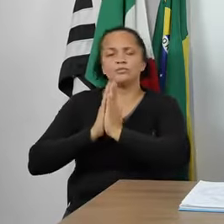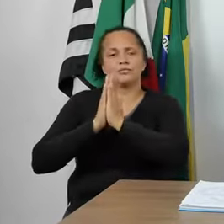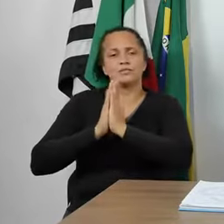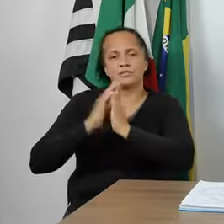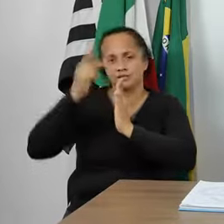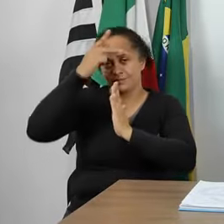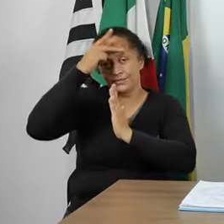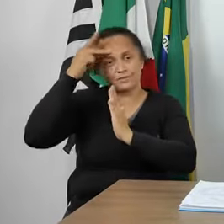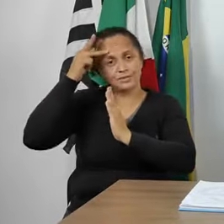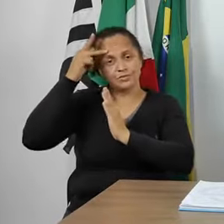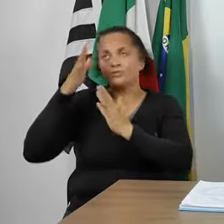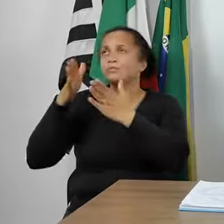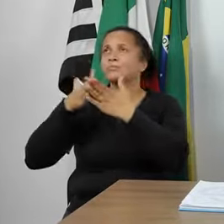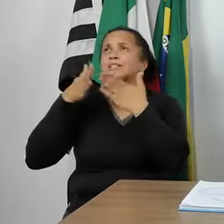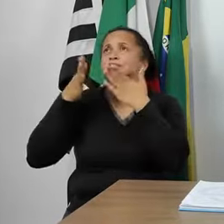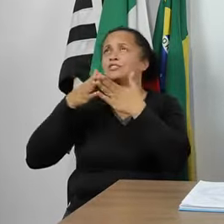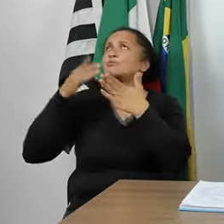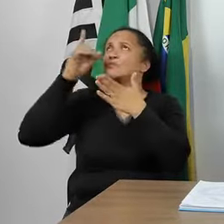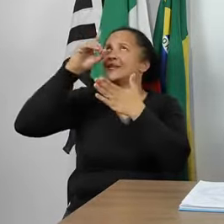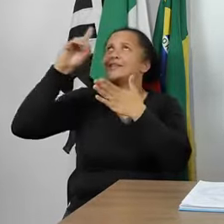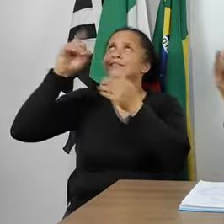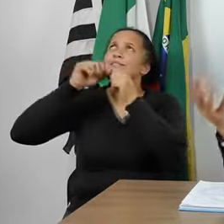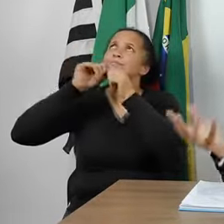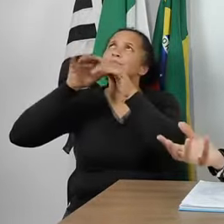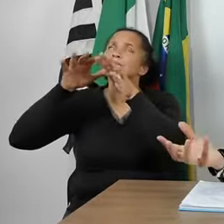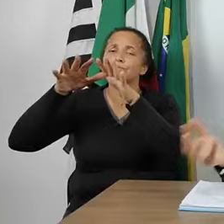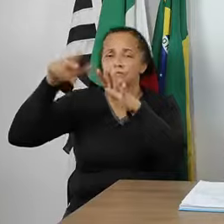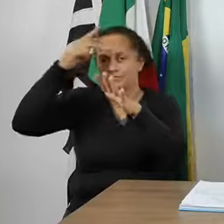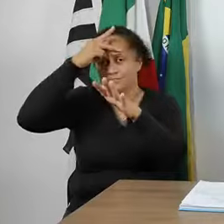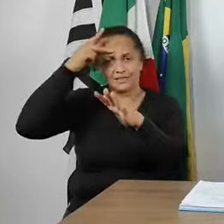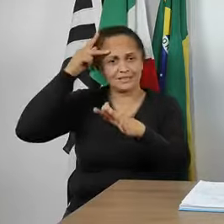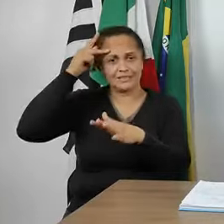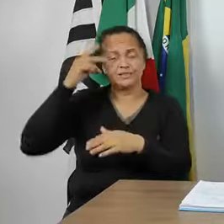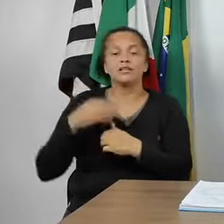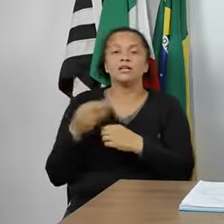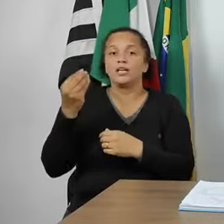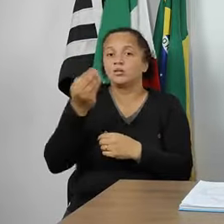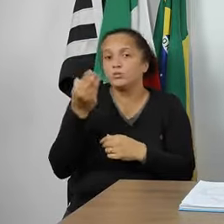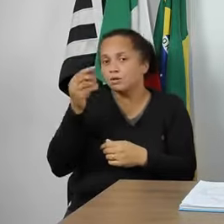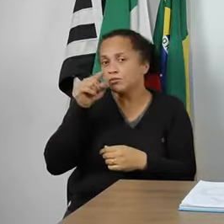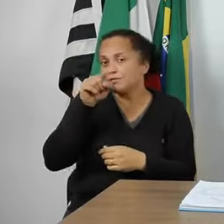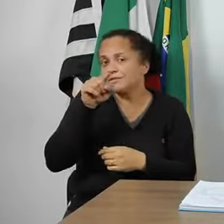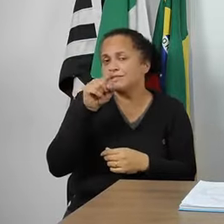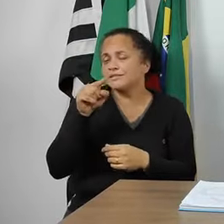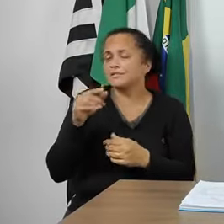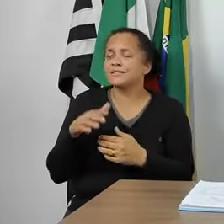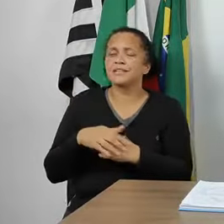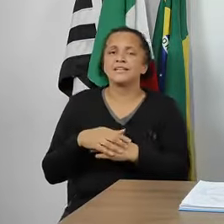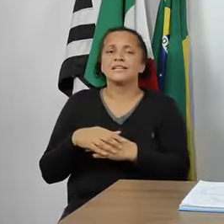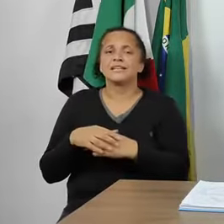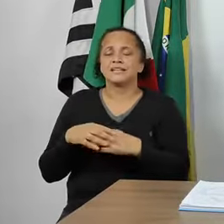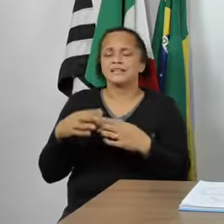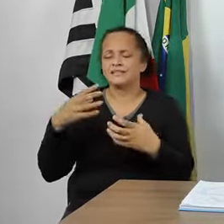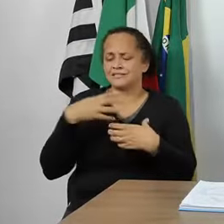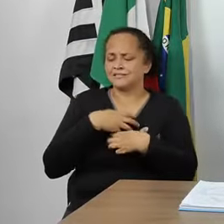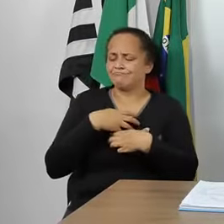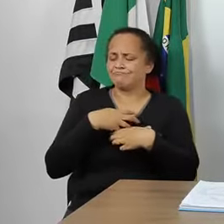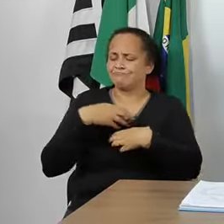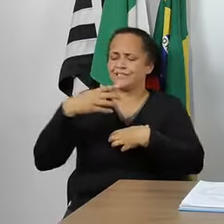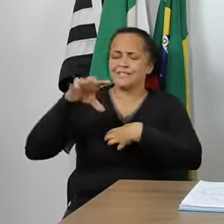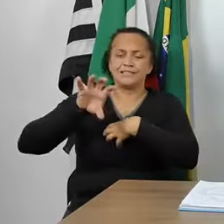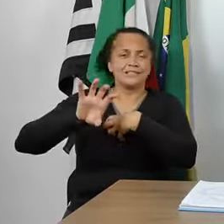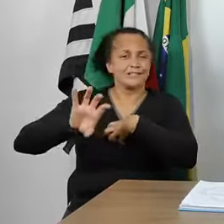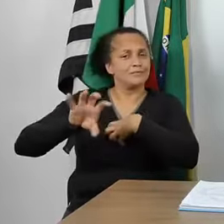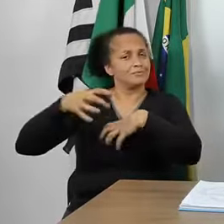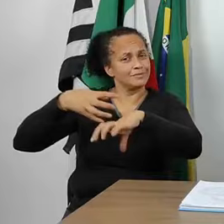de intercessão é você se colocar entre Deus e o outro. É você se colocar no lugar de alguém, clamar a Deus